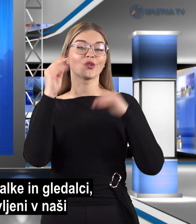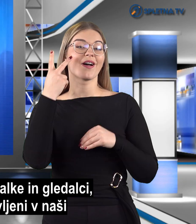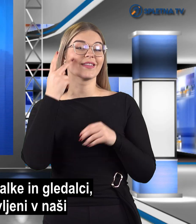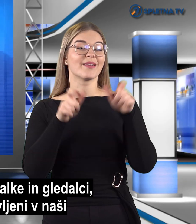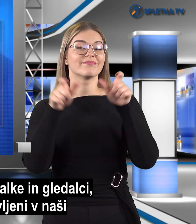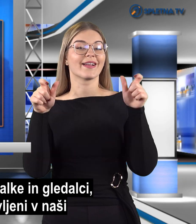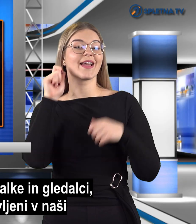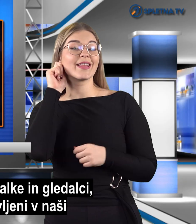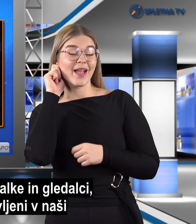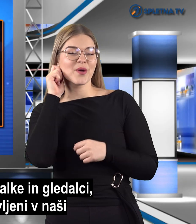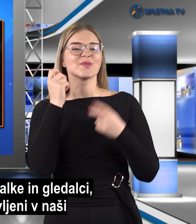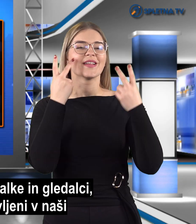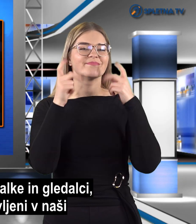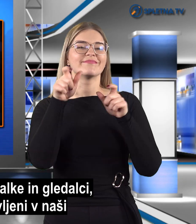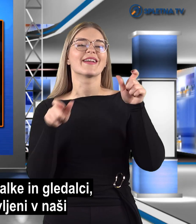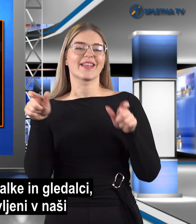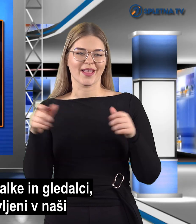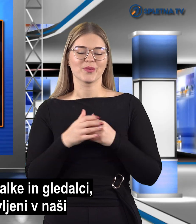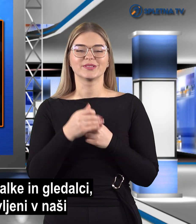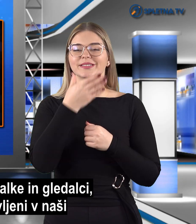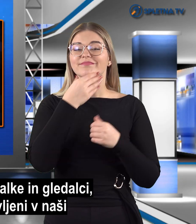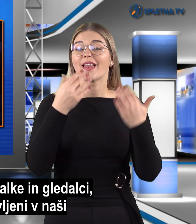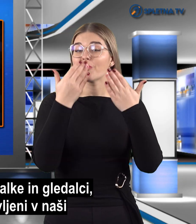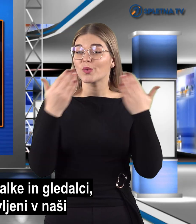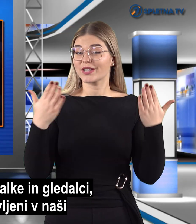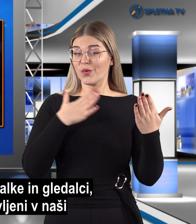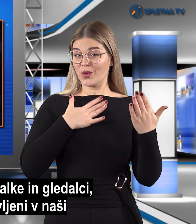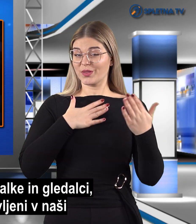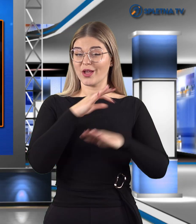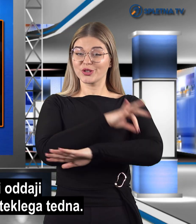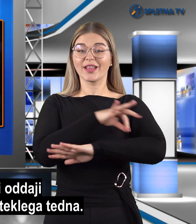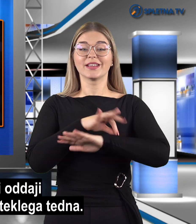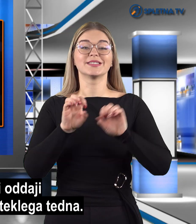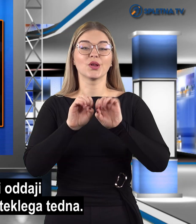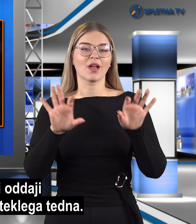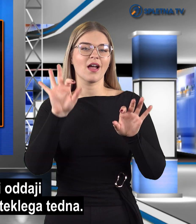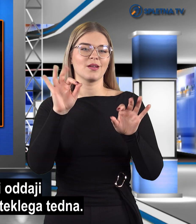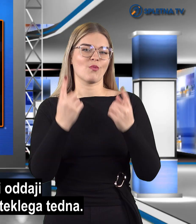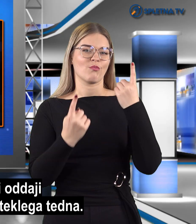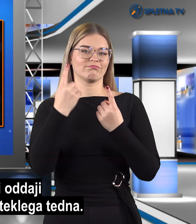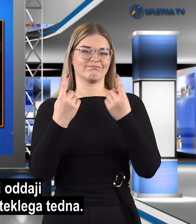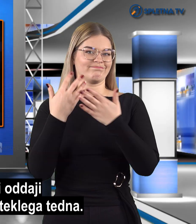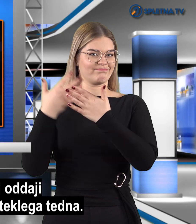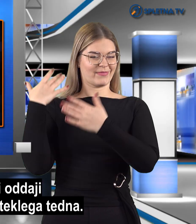Spoštovane gledalke in gledalci, lepo pozdravljeni v naši tedenski oddaji o dogodkih preteklega tedna.